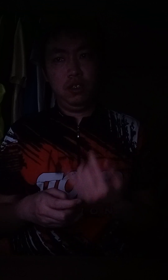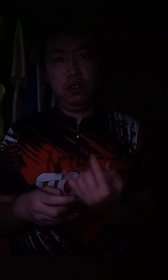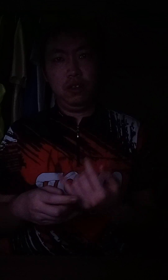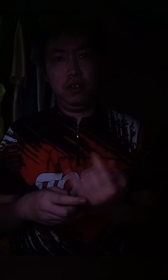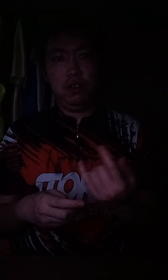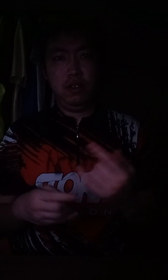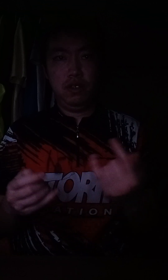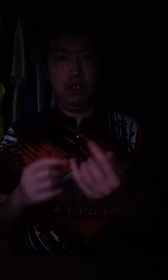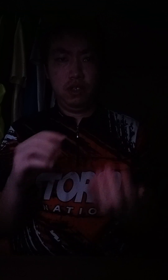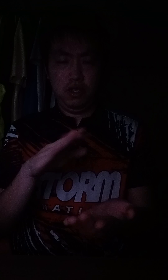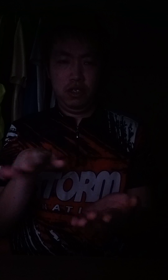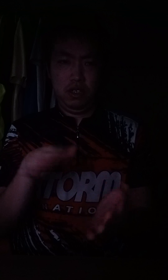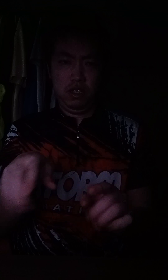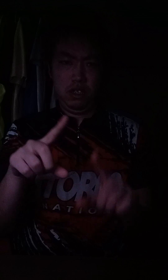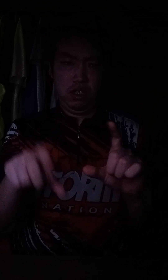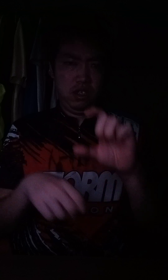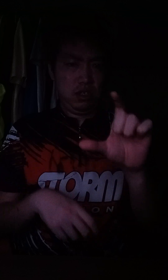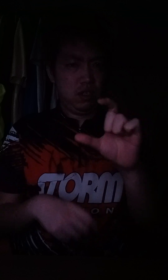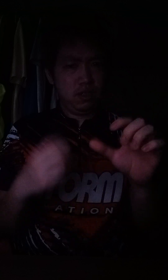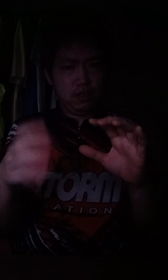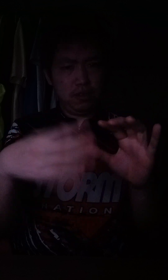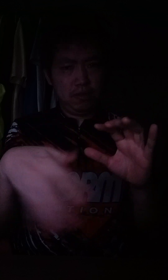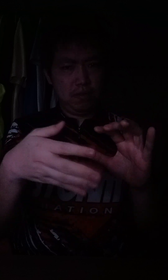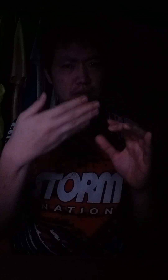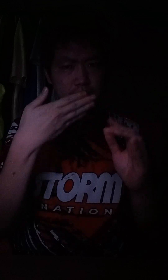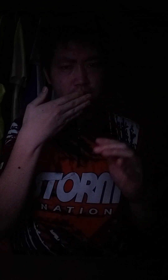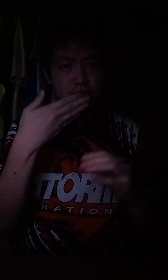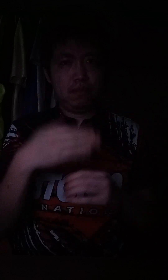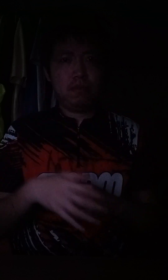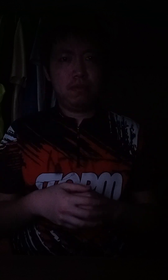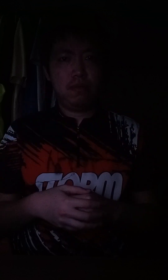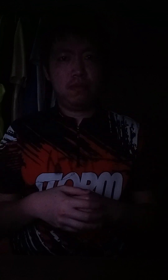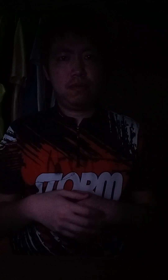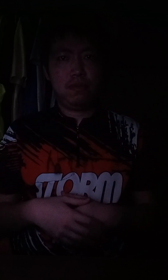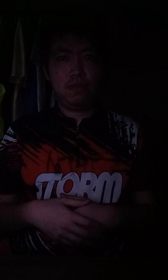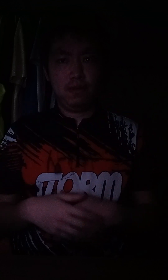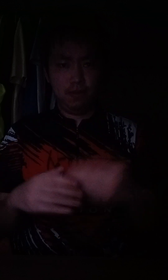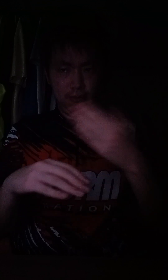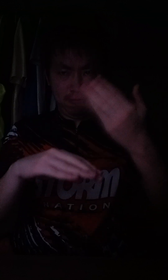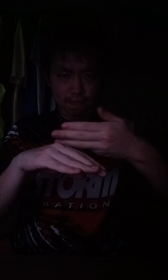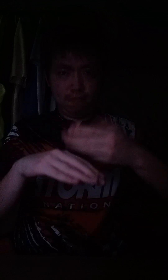나 오늘 계란 그거 해줘. 계란이랑 먹어.